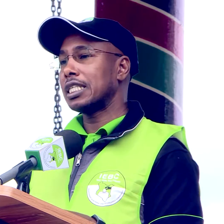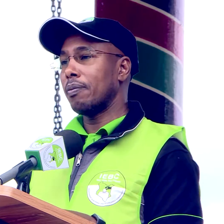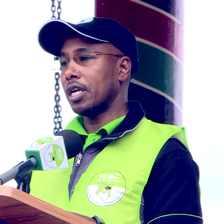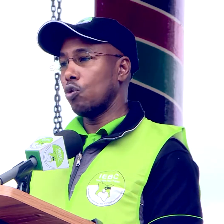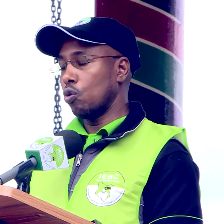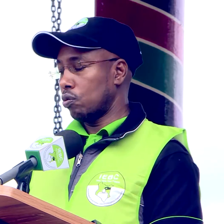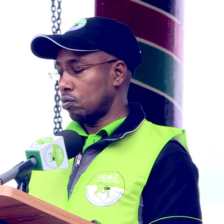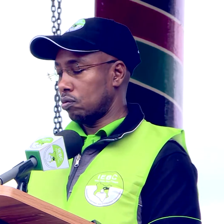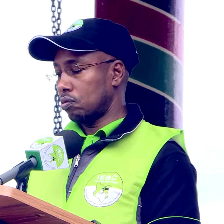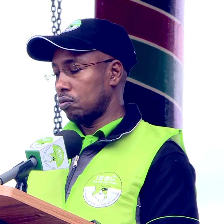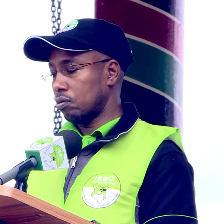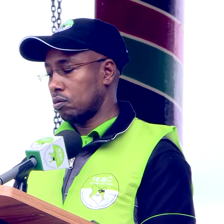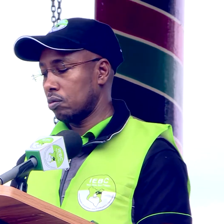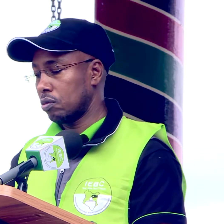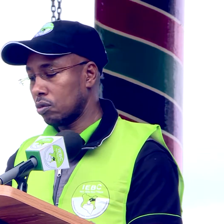kujitolea katika mradi huu.